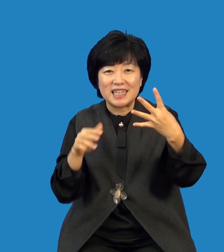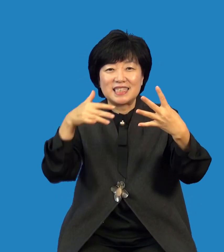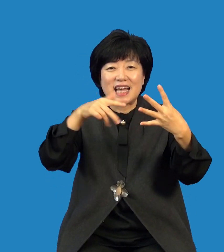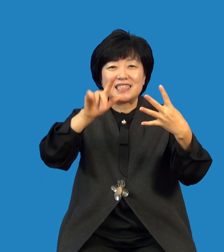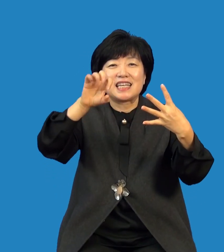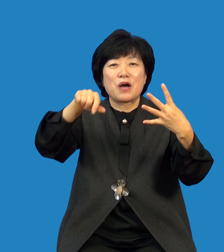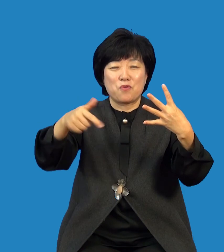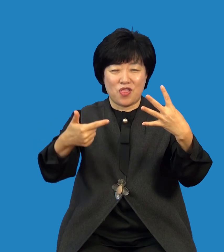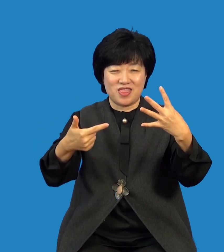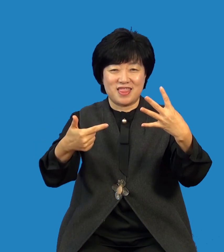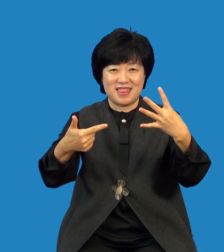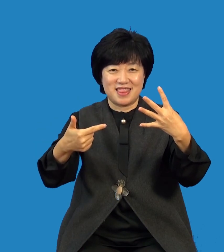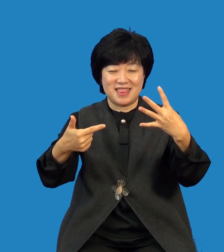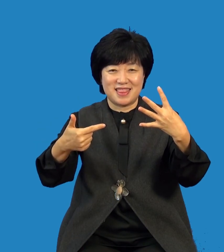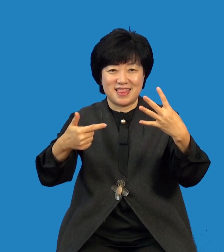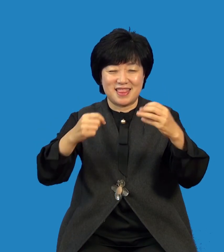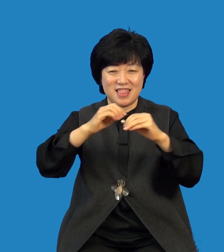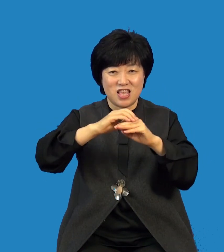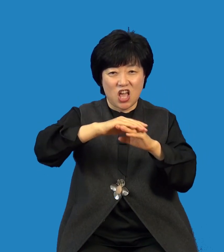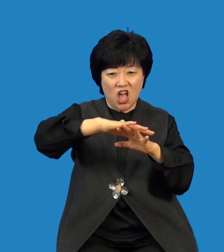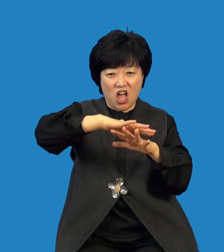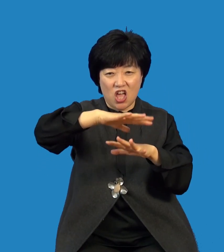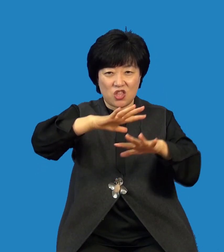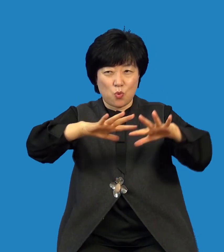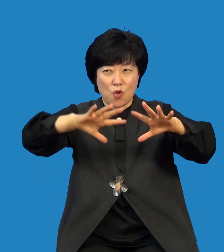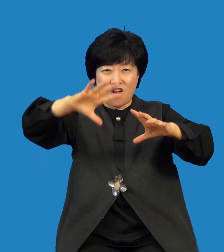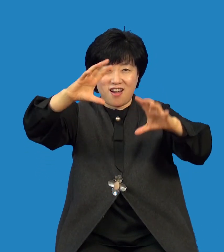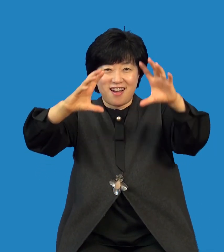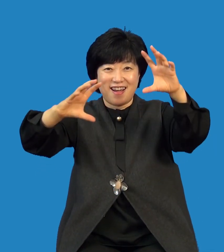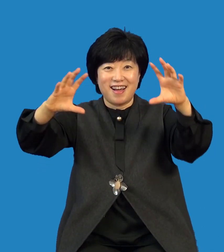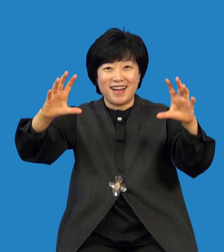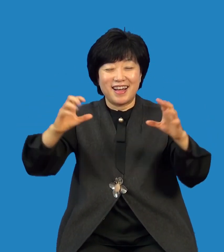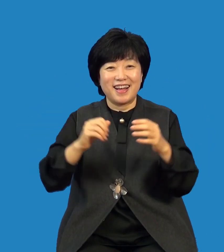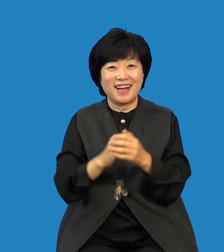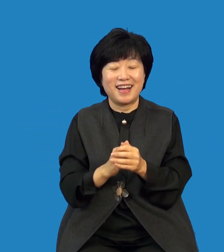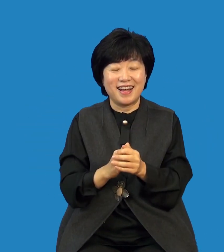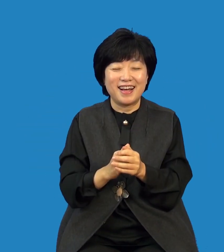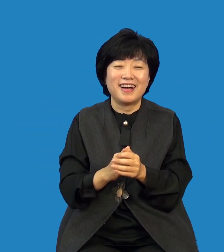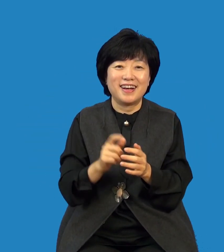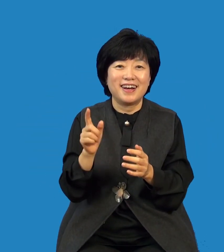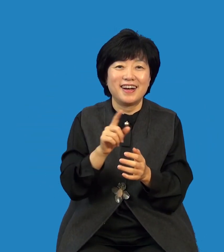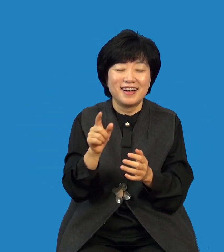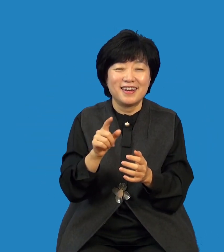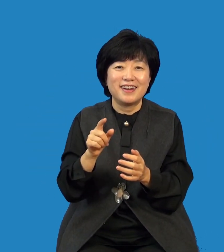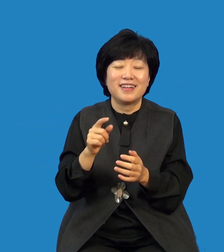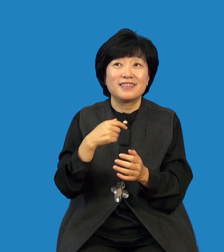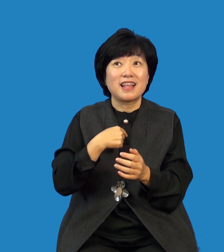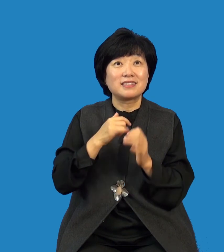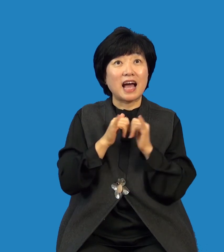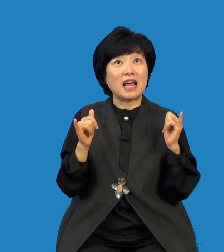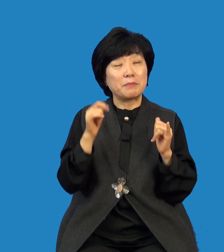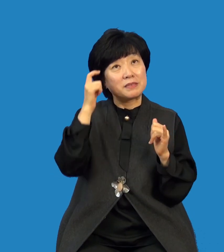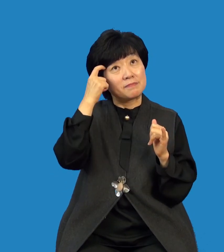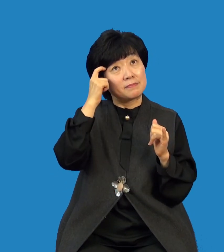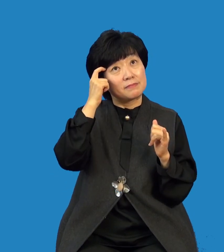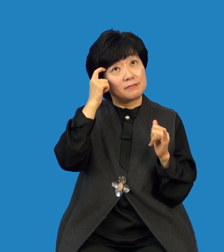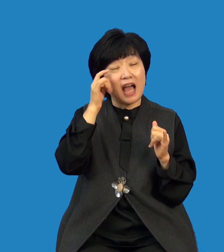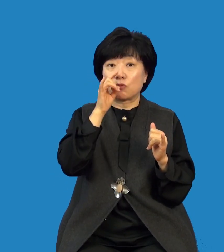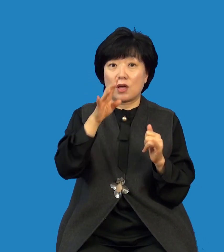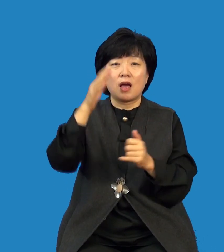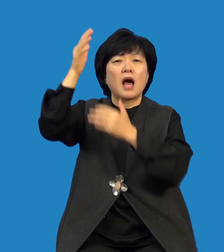도형이거든요. 그러니까 이 사람이 상상할 수 있는 도형이 아니에요. 그런데 거기서 어떤 도형을 하나 찾아내야 되는 거니까 얼마나 머리에 쥐가